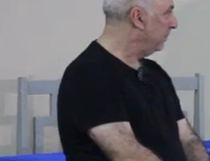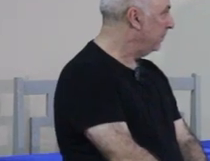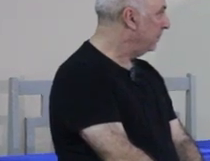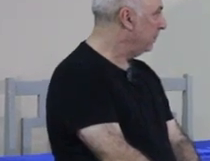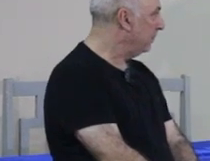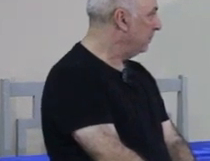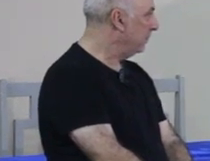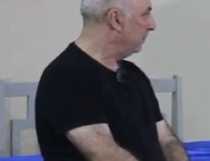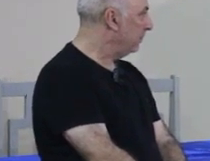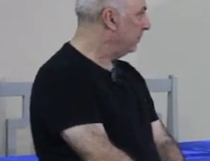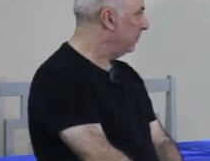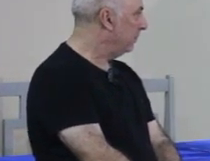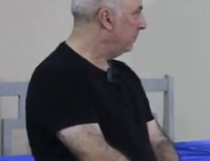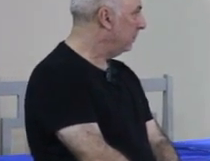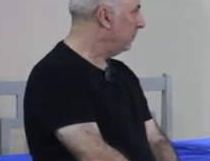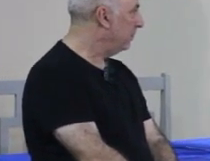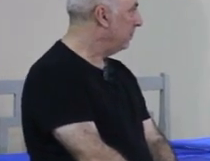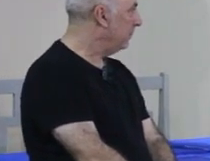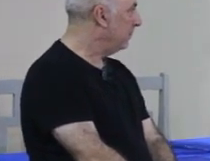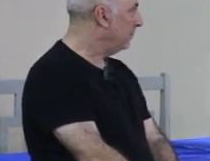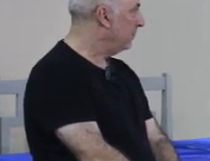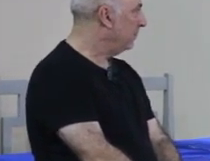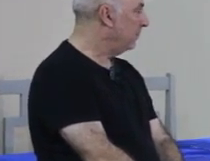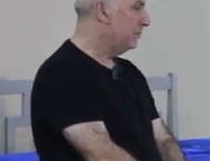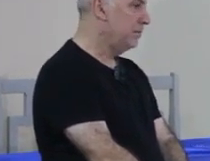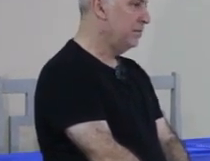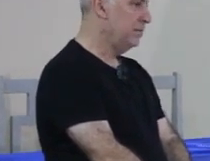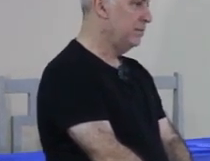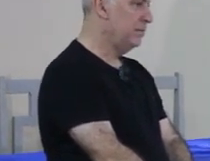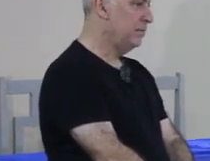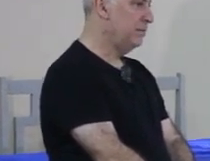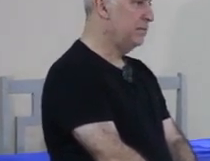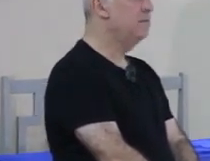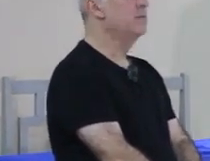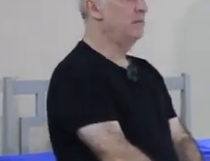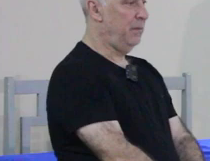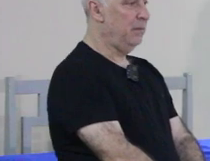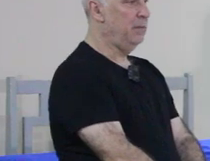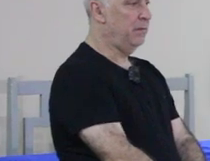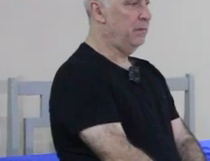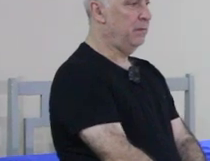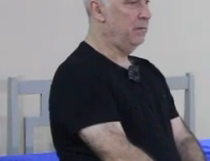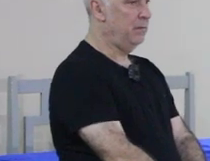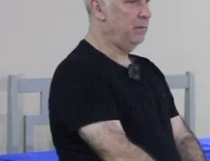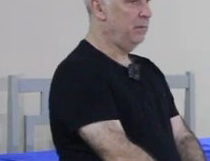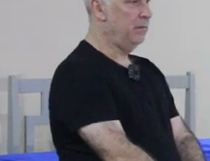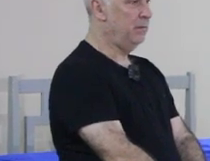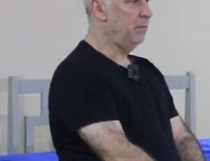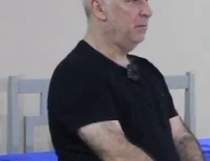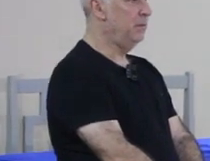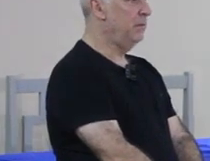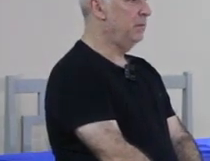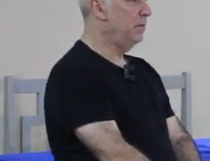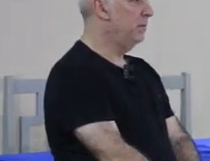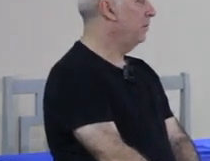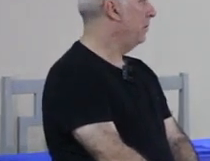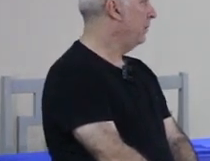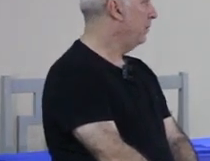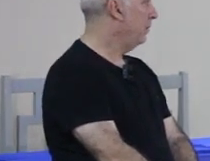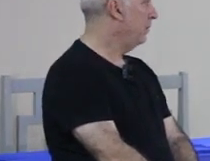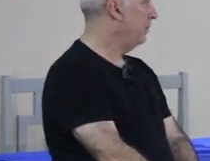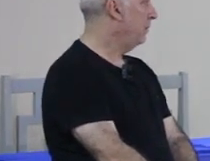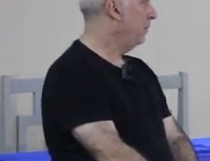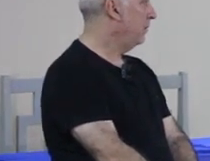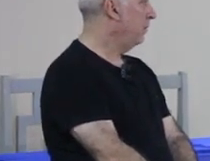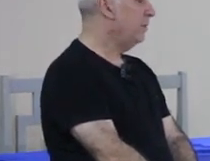isso, né, esse relevante que aconteça, e aqui está o Juca, que é um grande batalhador, amigo, parceiro. O Juca, quando nós vamos, a nível